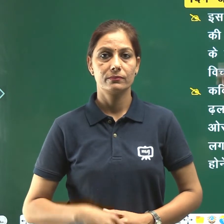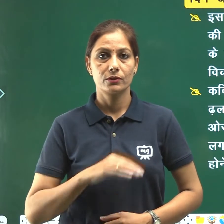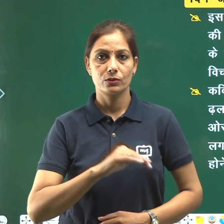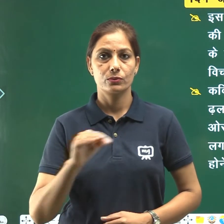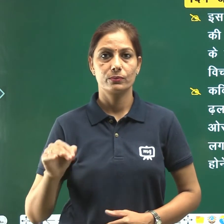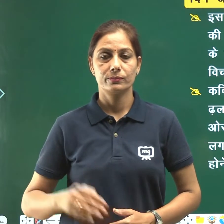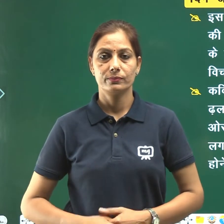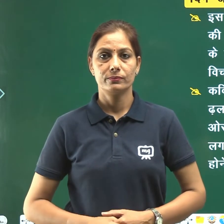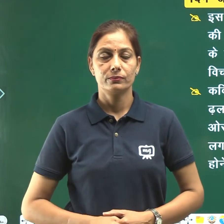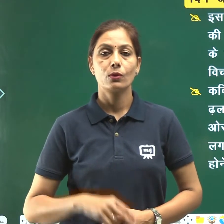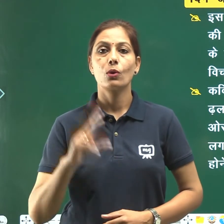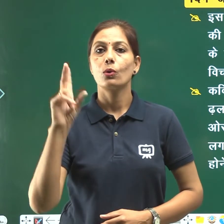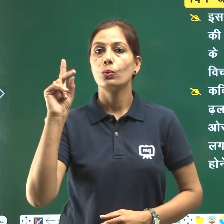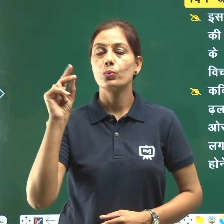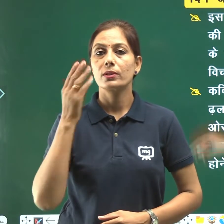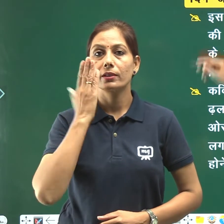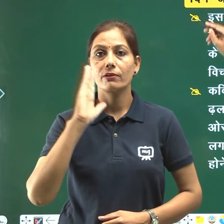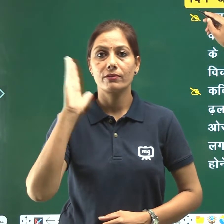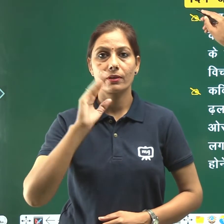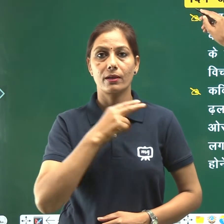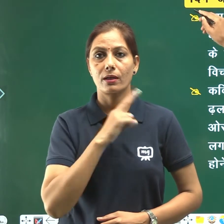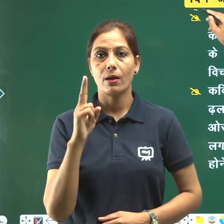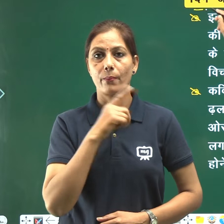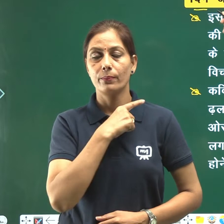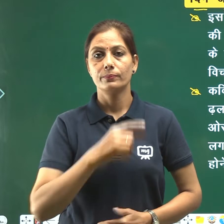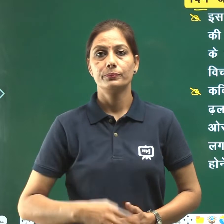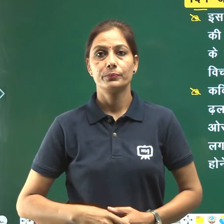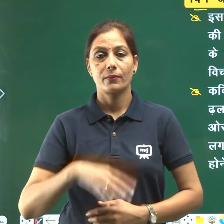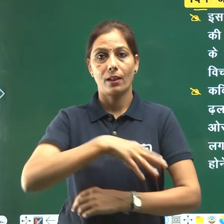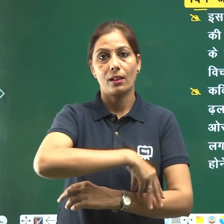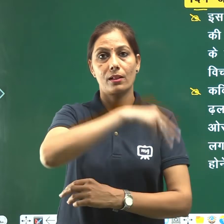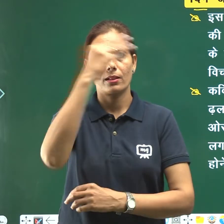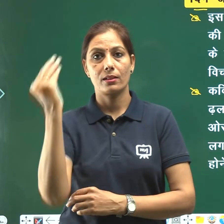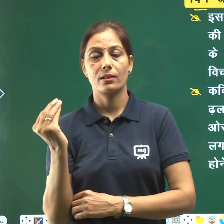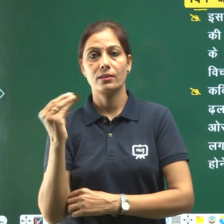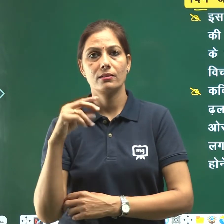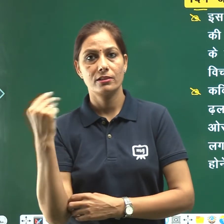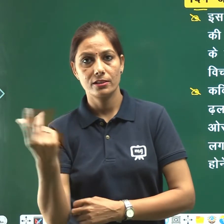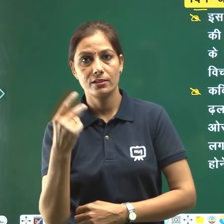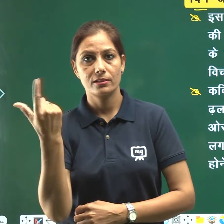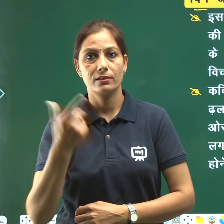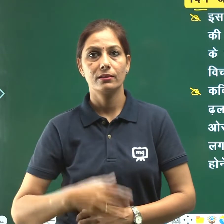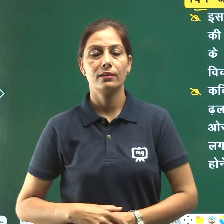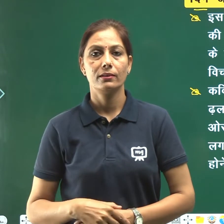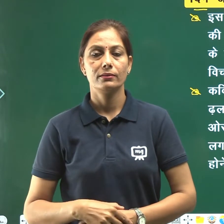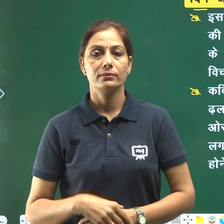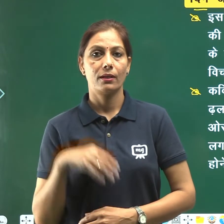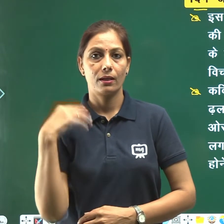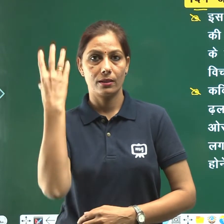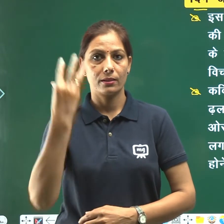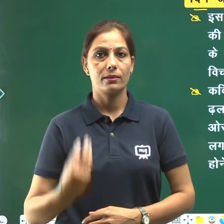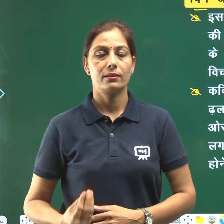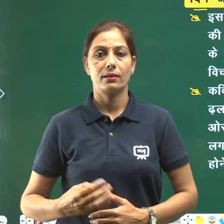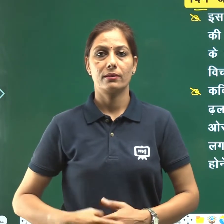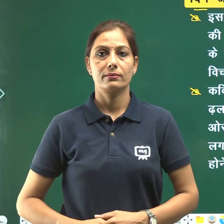बच्चों, दूसरी कविता है दिन जल्दी जल्दी ढलता